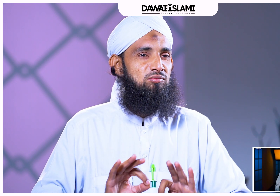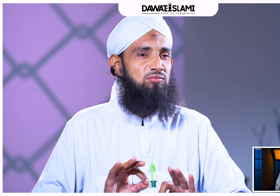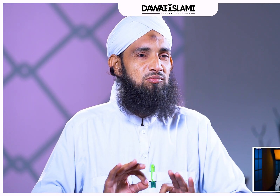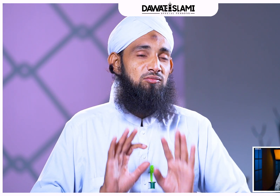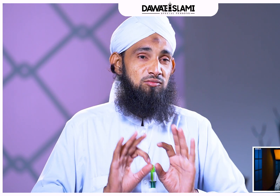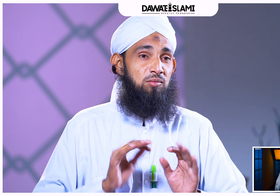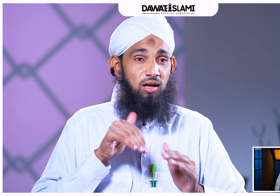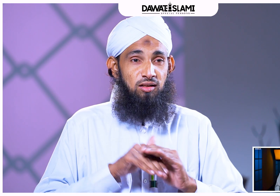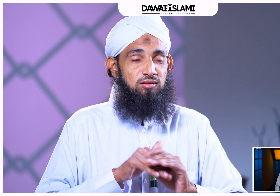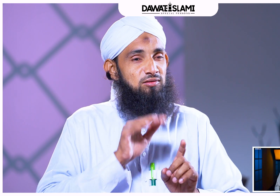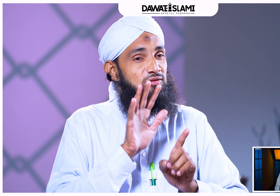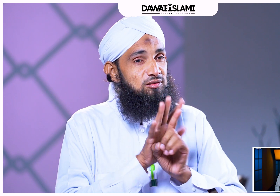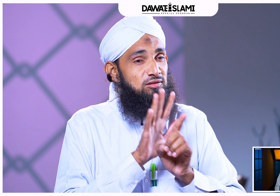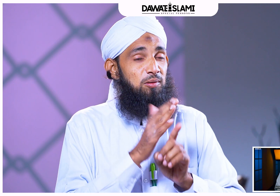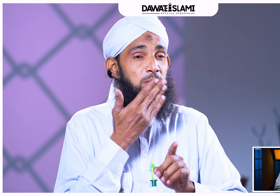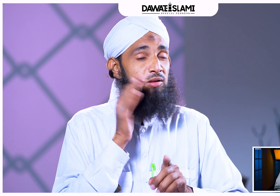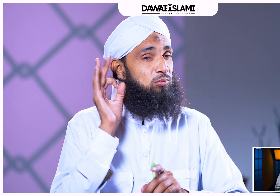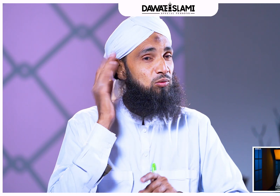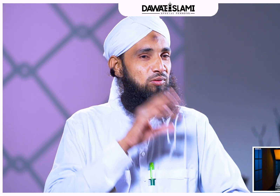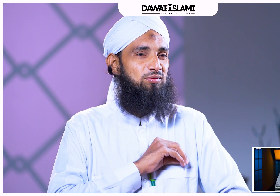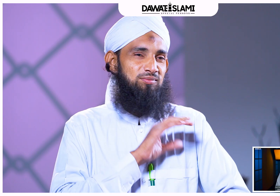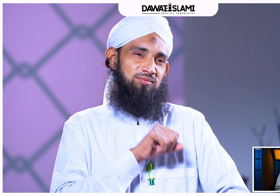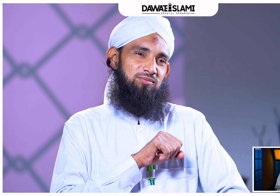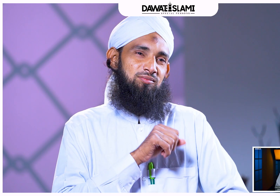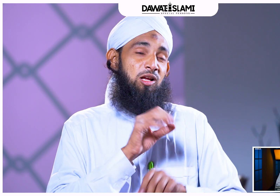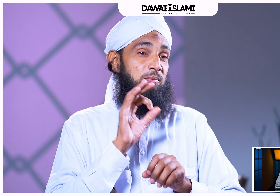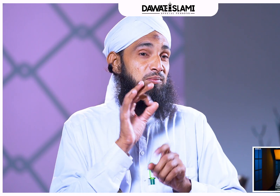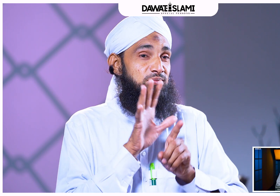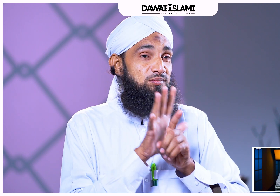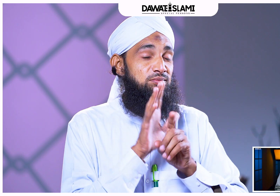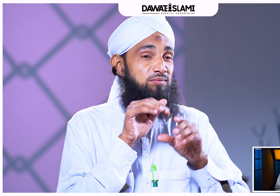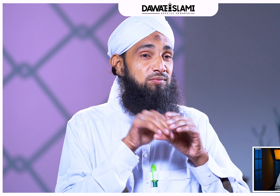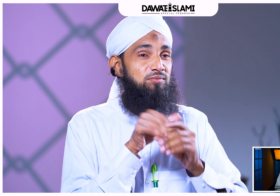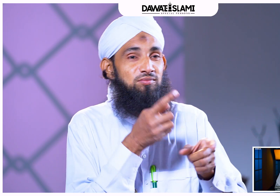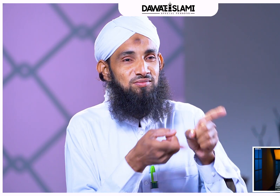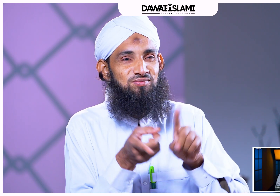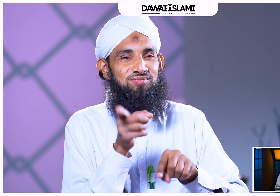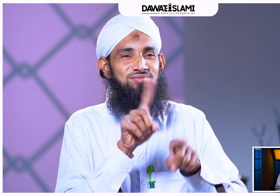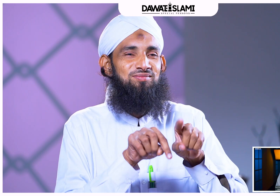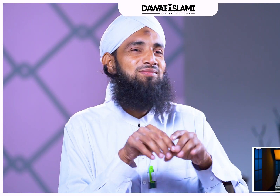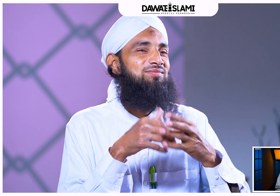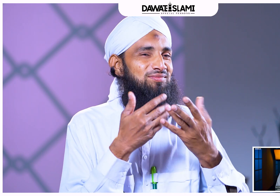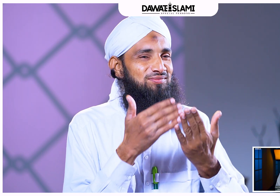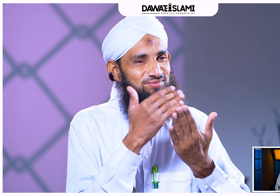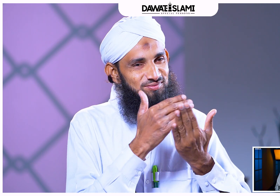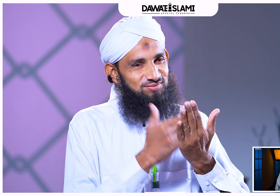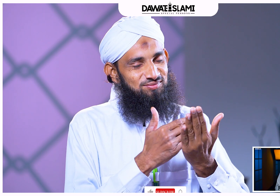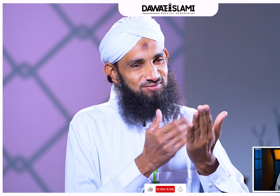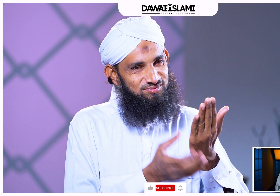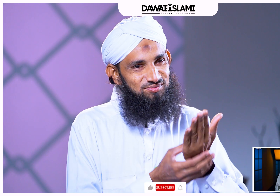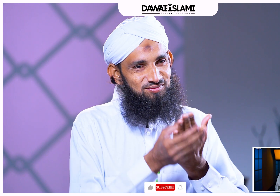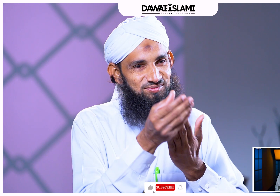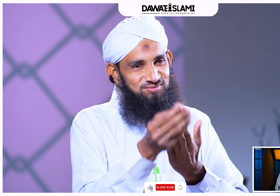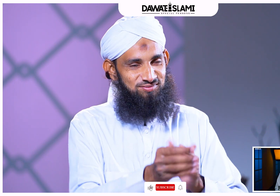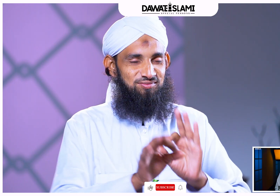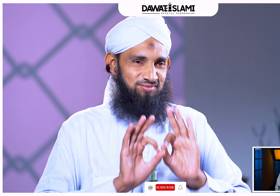ویورز، اصلاح ایک نہایت اہم کام ہے، لیکن اس سے زیادہ اہم یہ ہے کہ اصلاح کی کیسے جائے، اس کا طریقہ کیا ہو۔ تو آج ہم اپنی ہاؤ